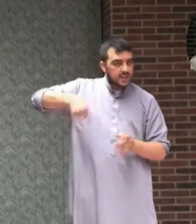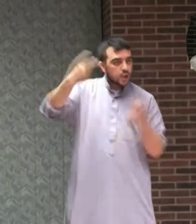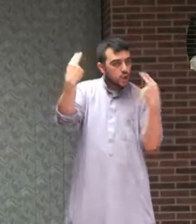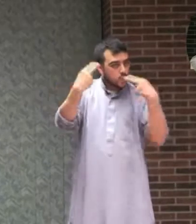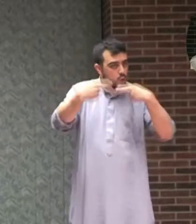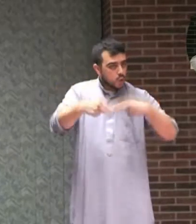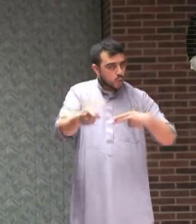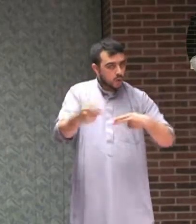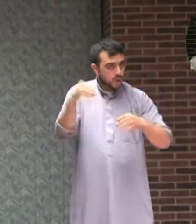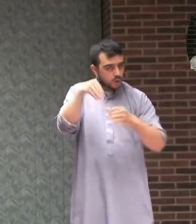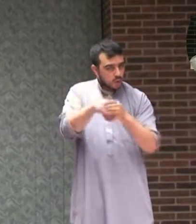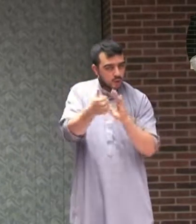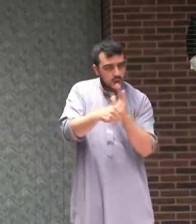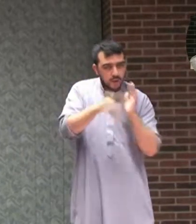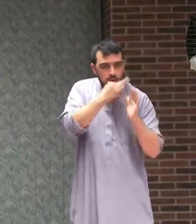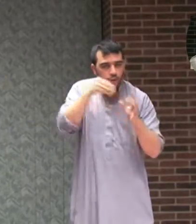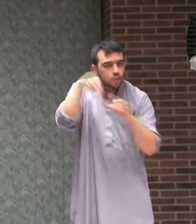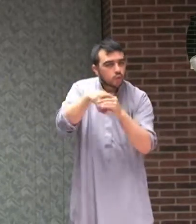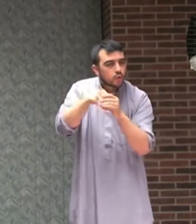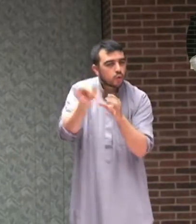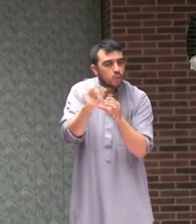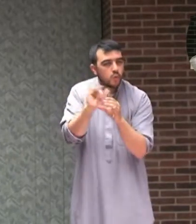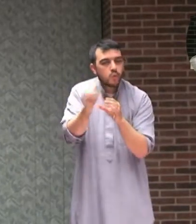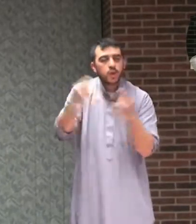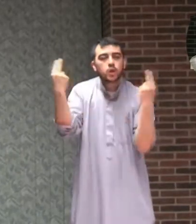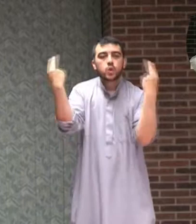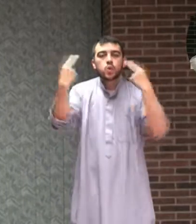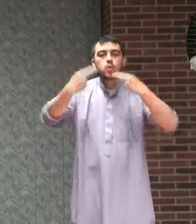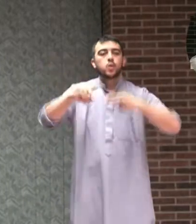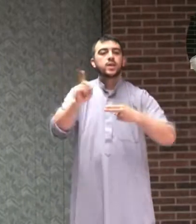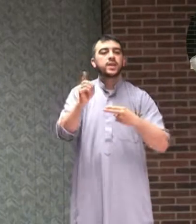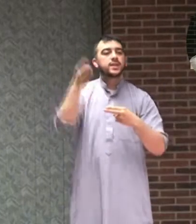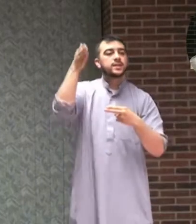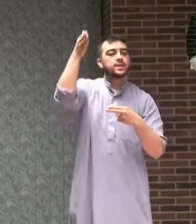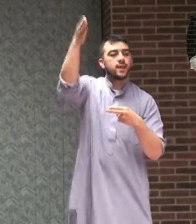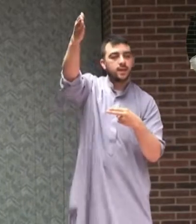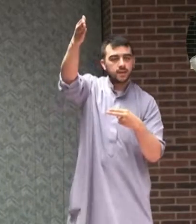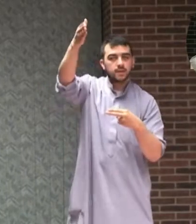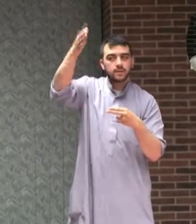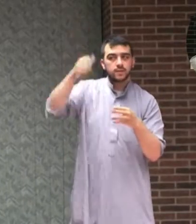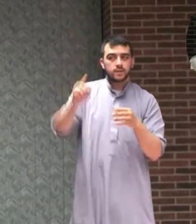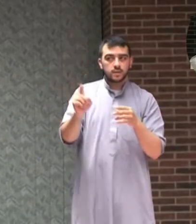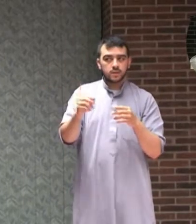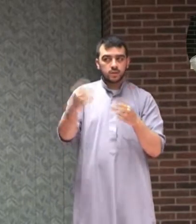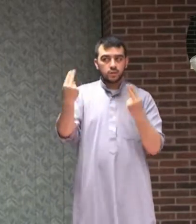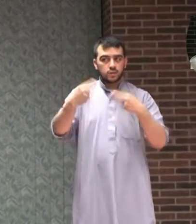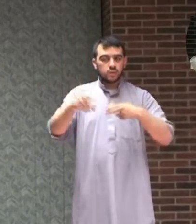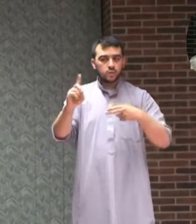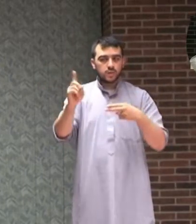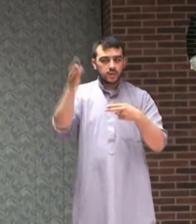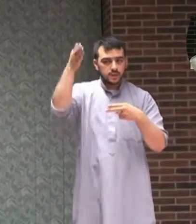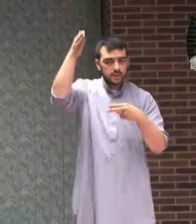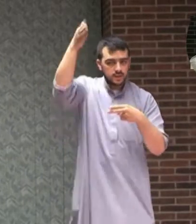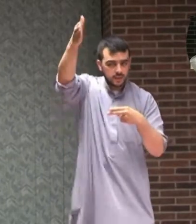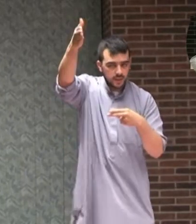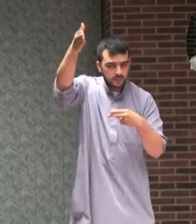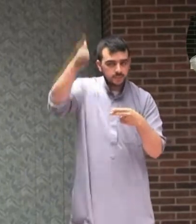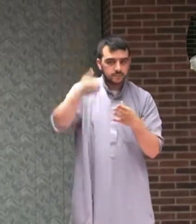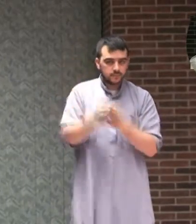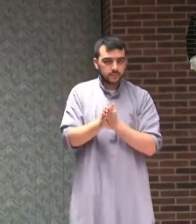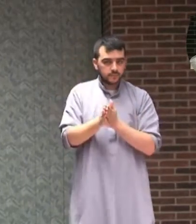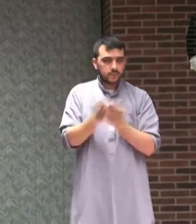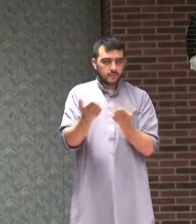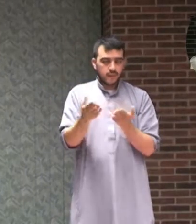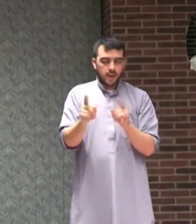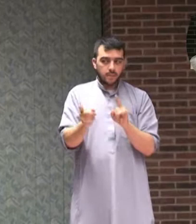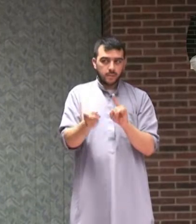dernières nuits, les 10 derniers jours de Ramadan, il y a ce qu'on appelle Laylatul Qadr, donc qui est à elle toute seule une occasion